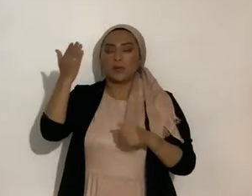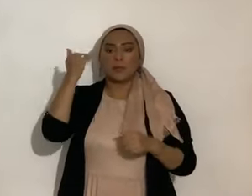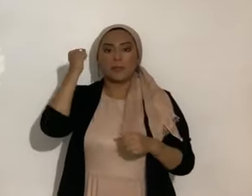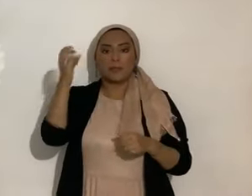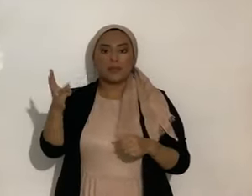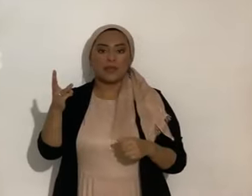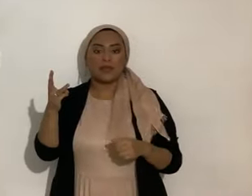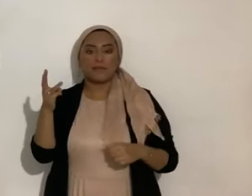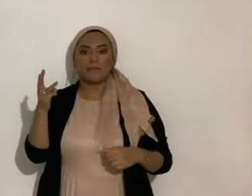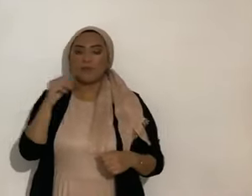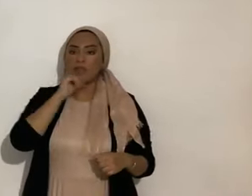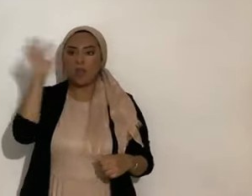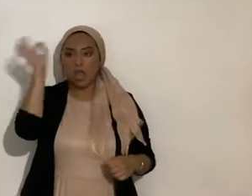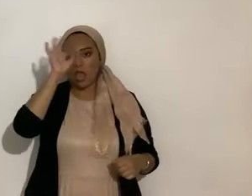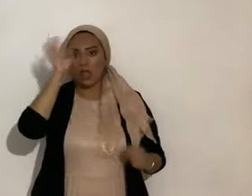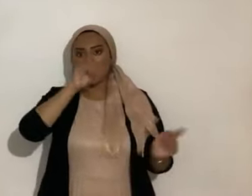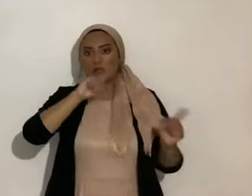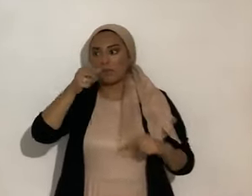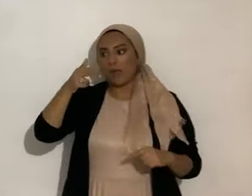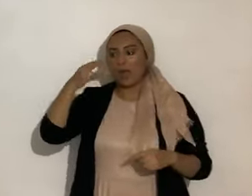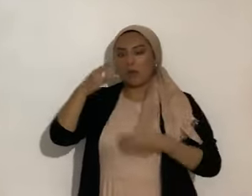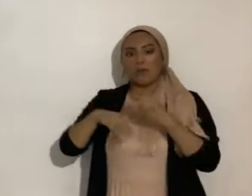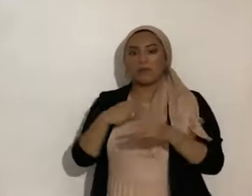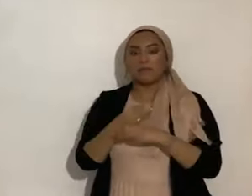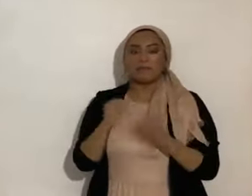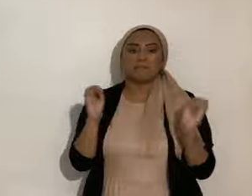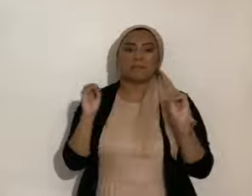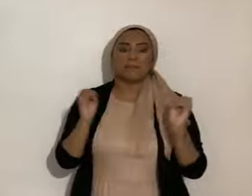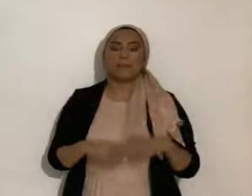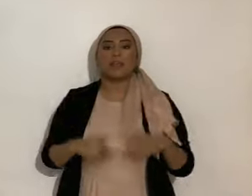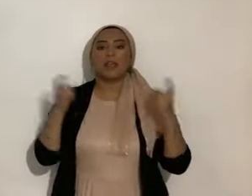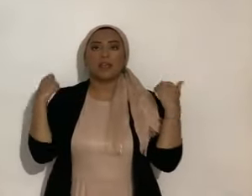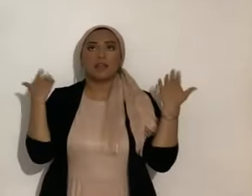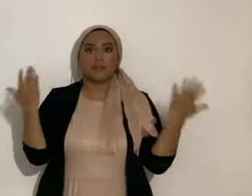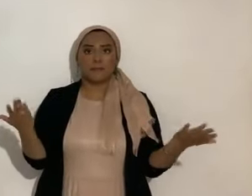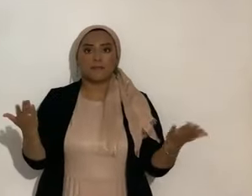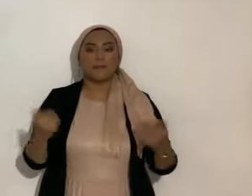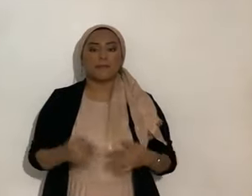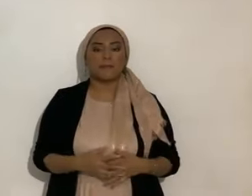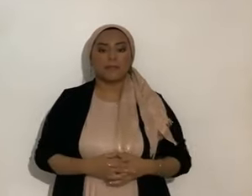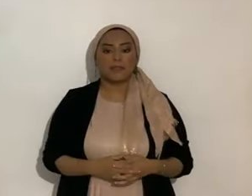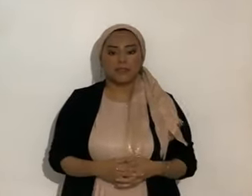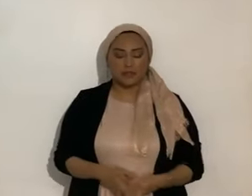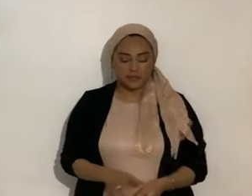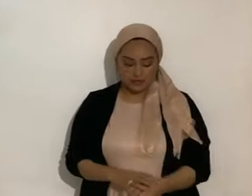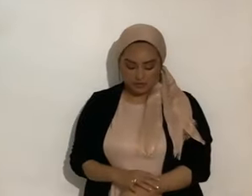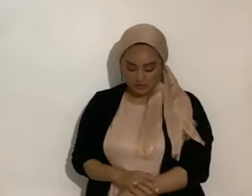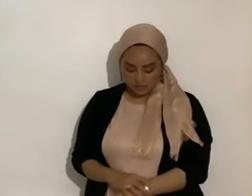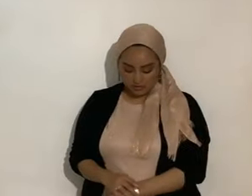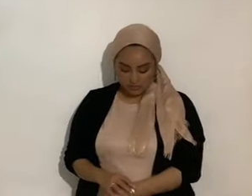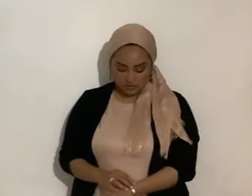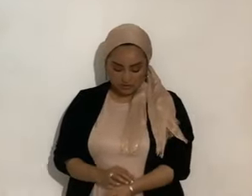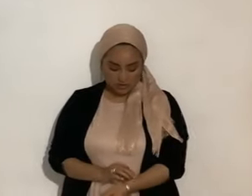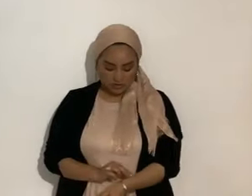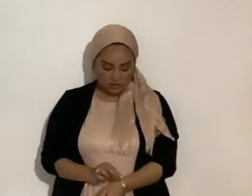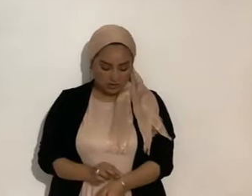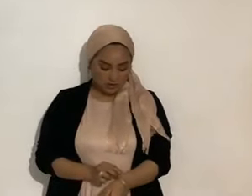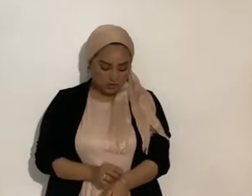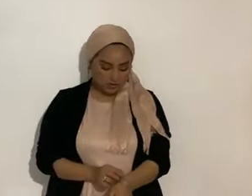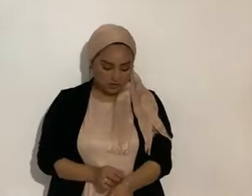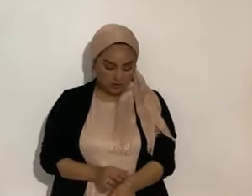de ser un necio e irse al mundo otra vez. Aleluya. Bueno, ahora,